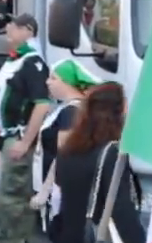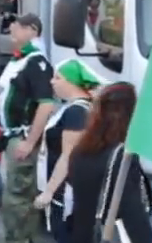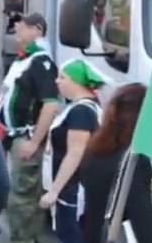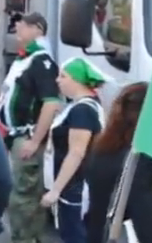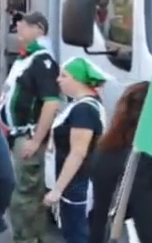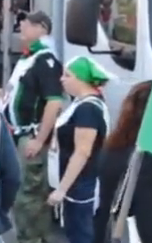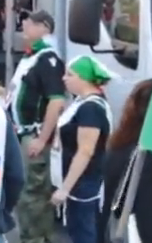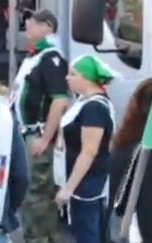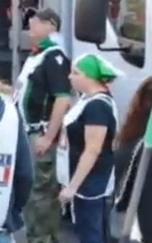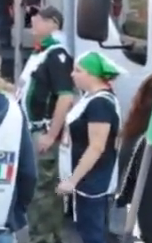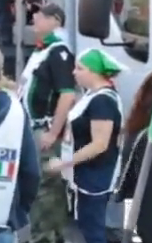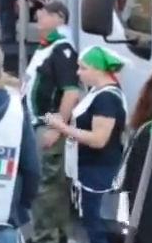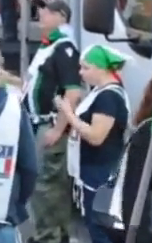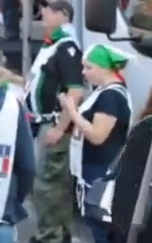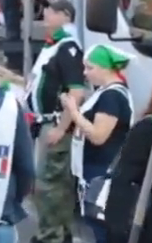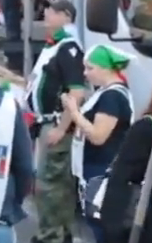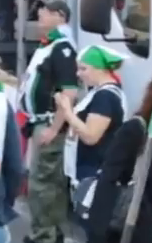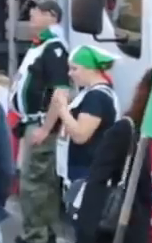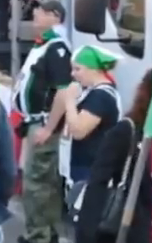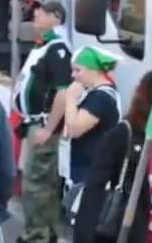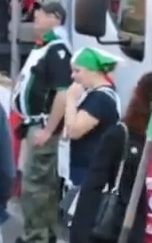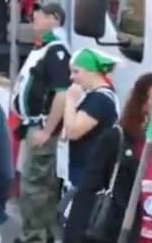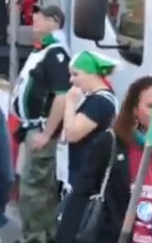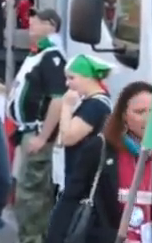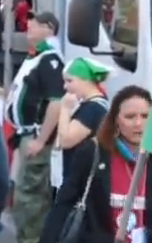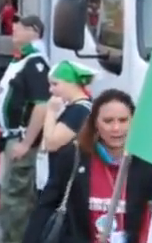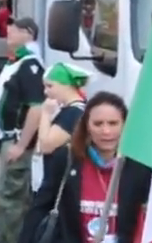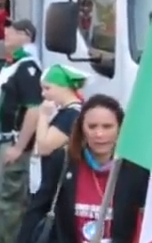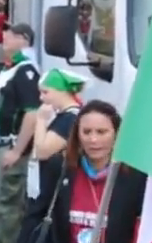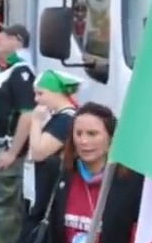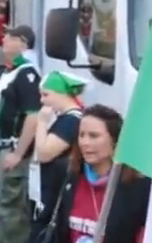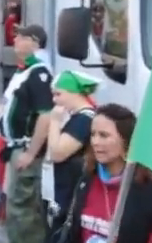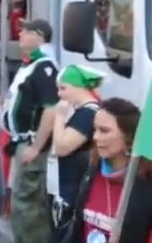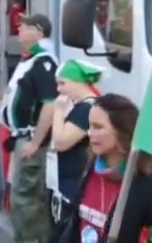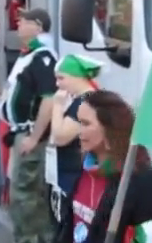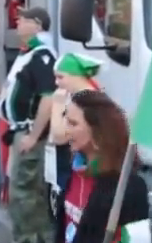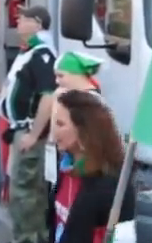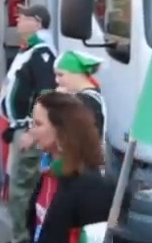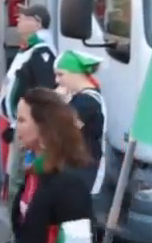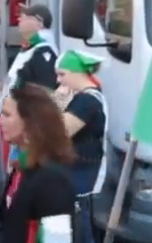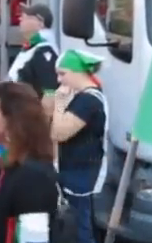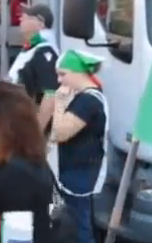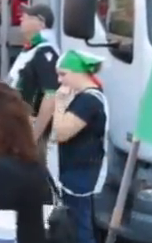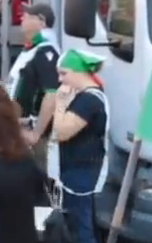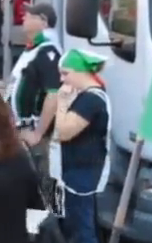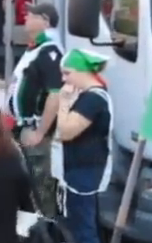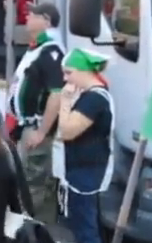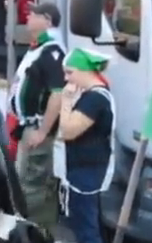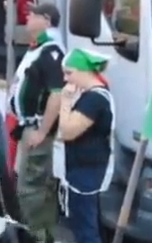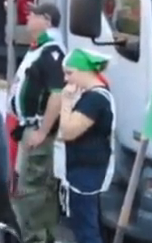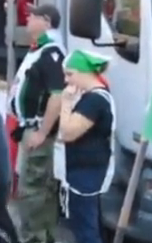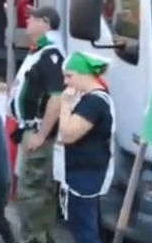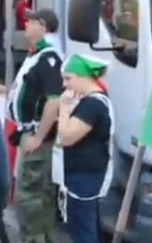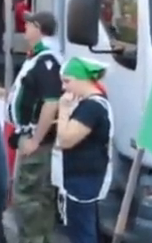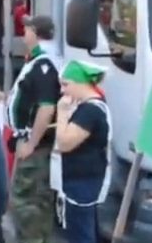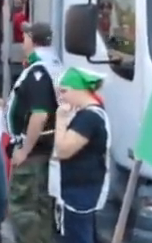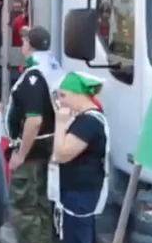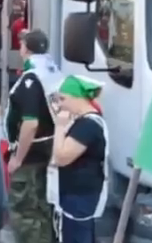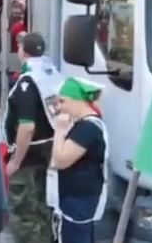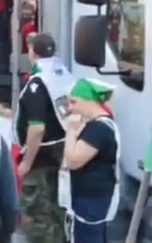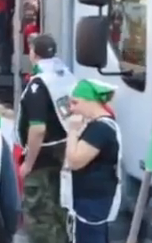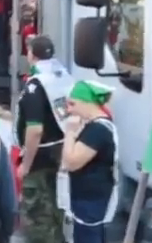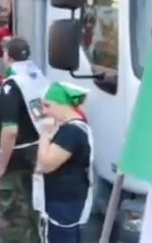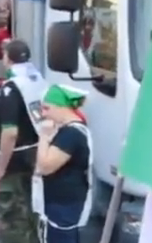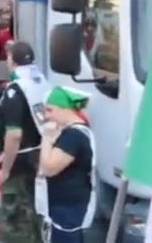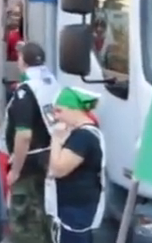per rispondere alle obiezioni di chi dice che ogni tanto il fascismo qualcosa di buono ha fatto. Il